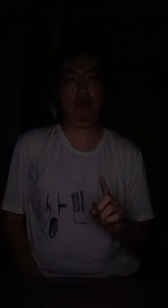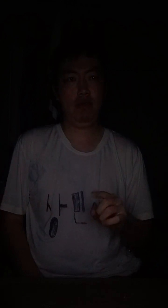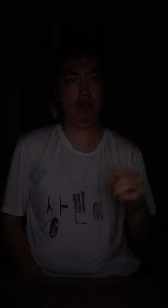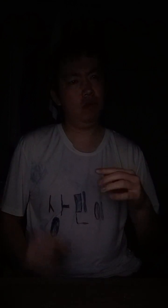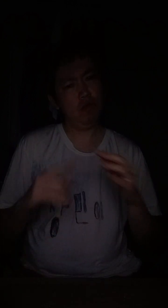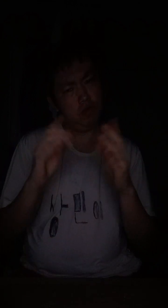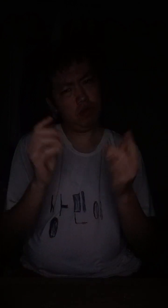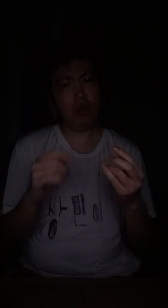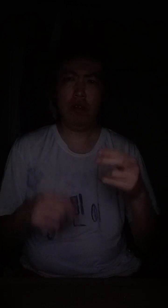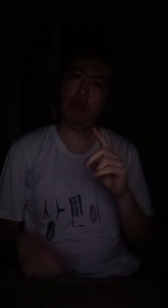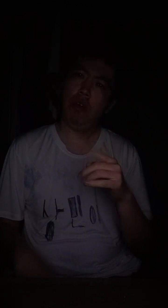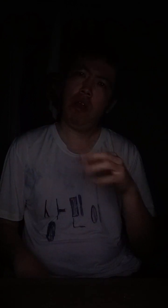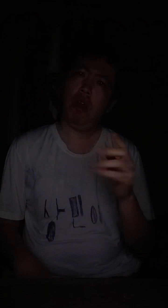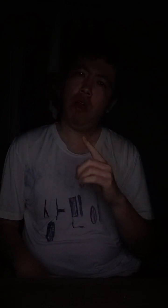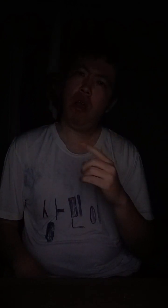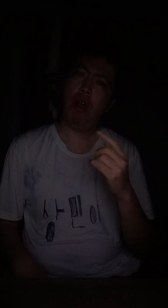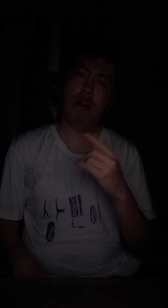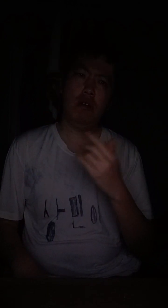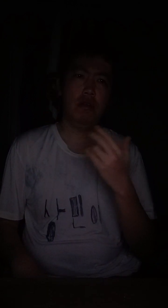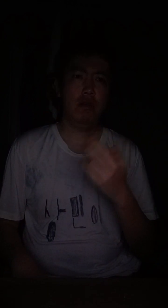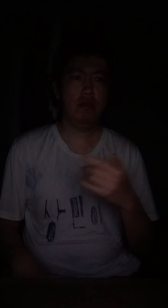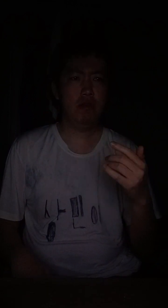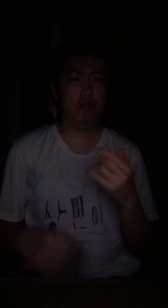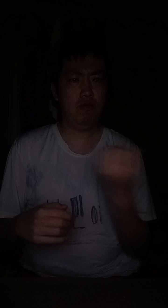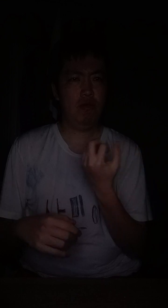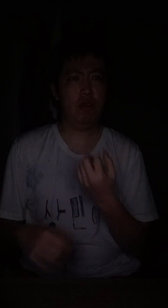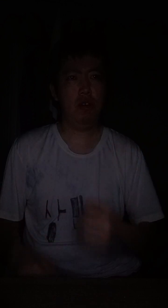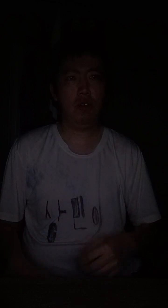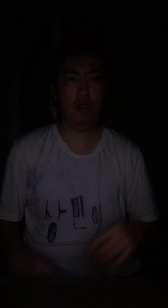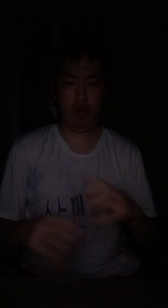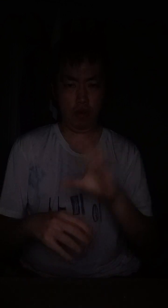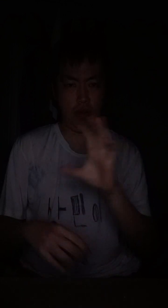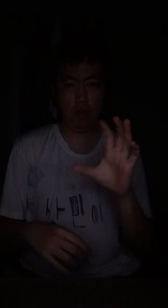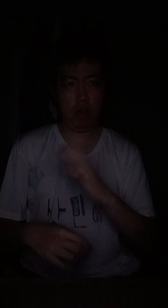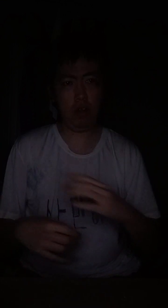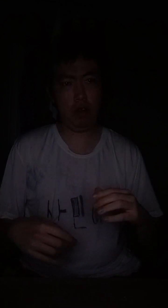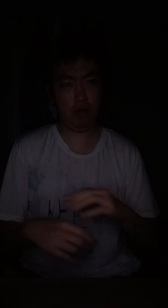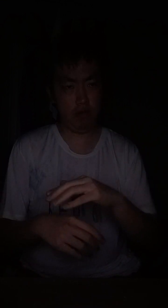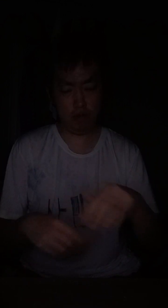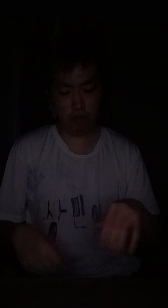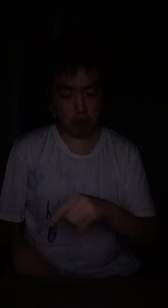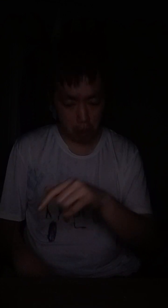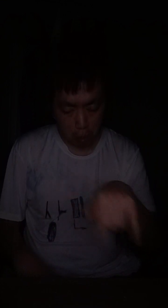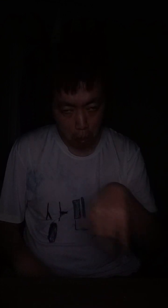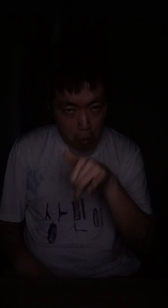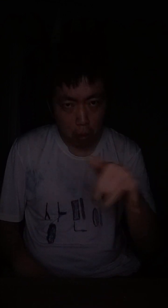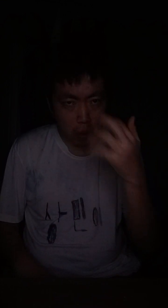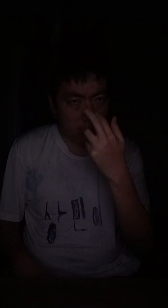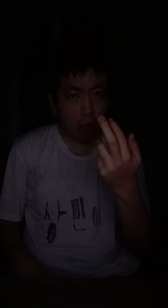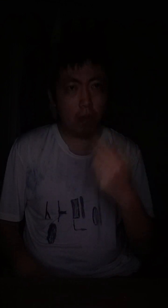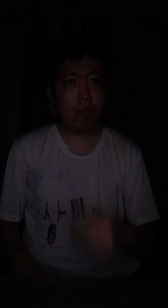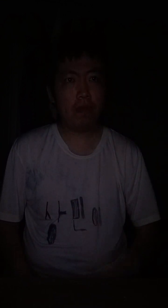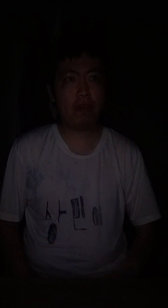몰카 있으면 어떡하나 싶고 불안하죠. 화장실 같은 데 갈 때도 밑에 막 뭐 있나 보고.